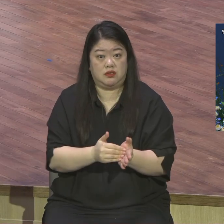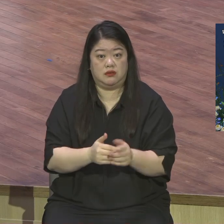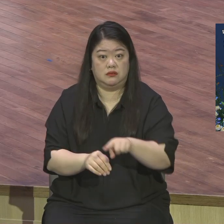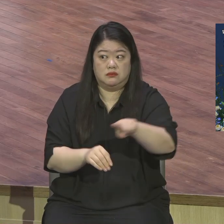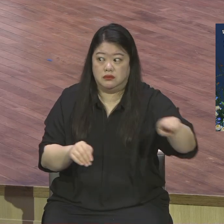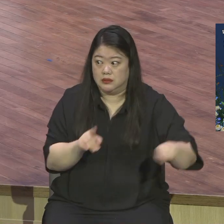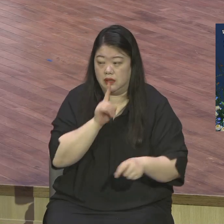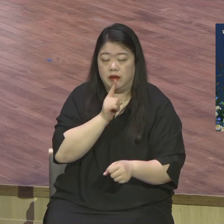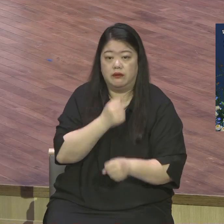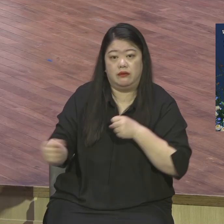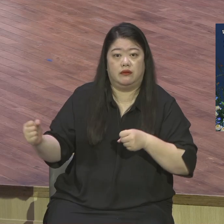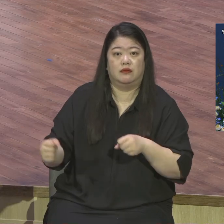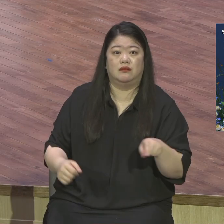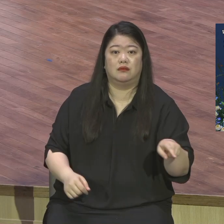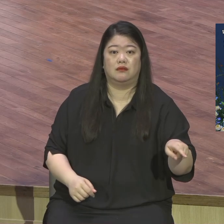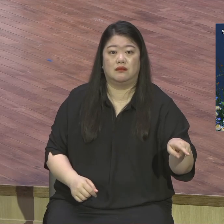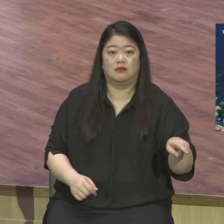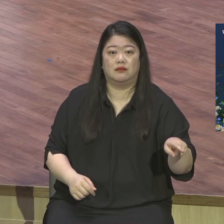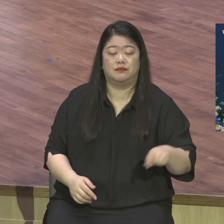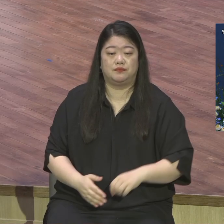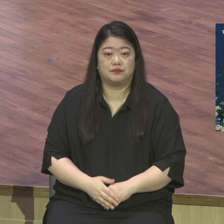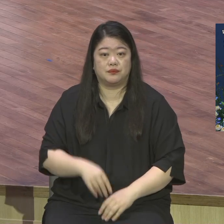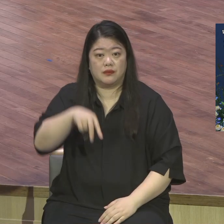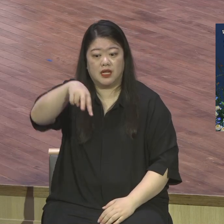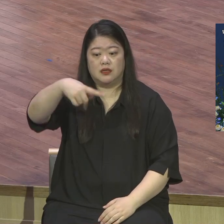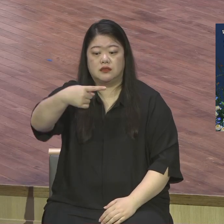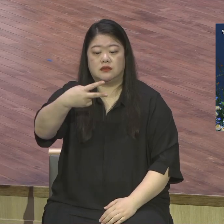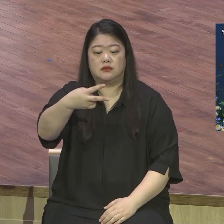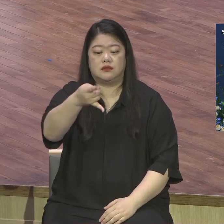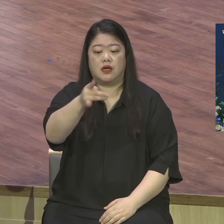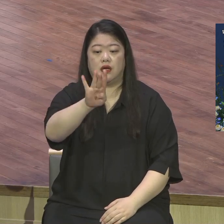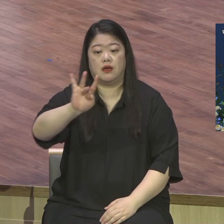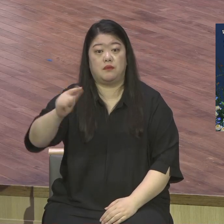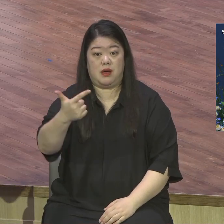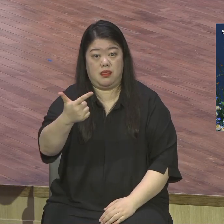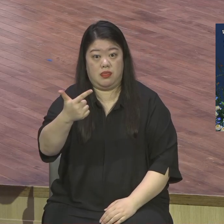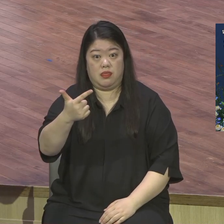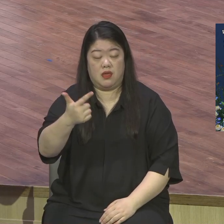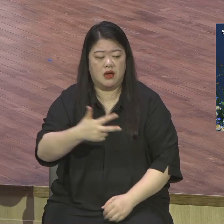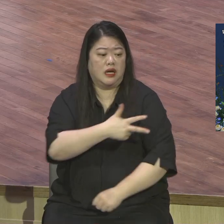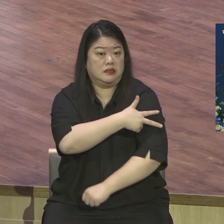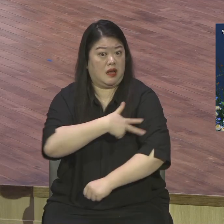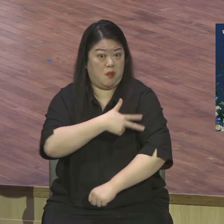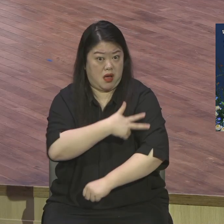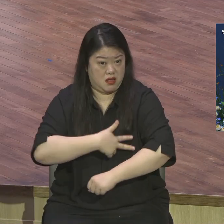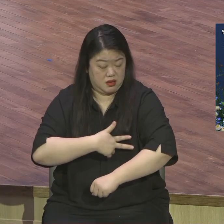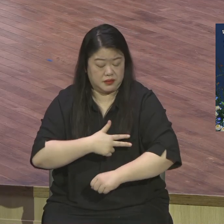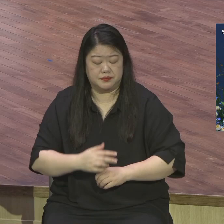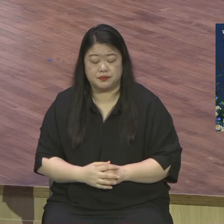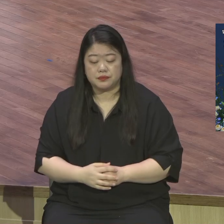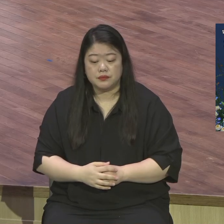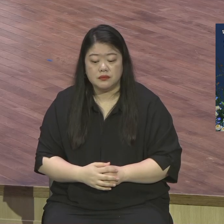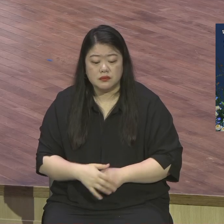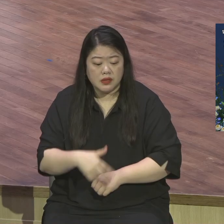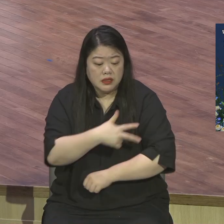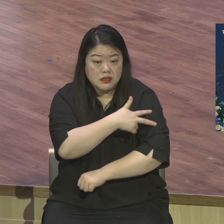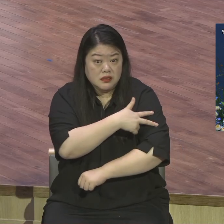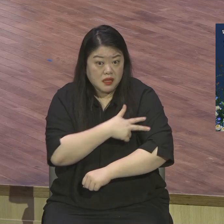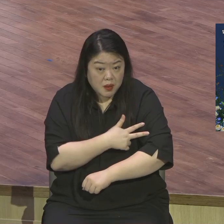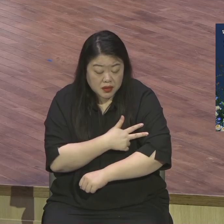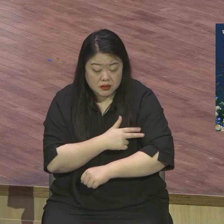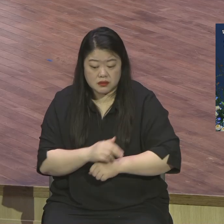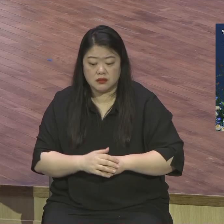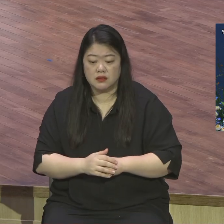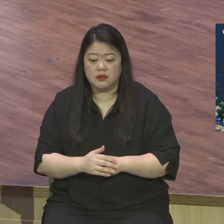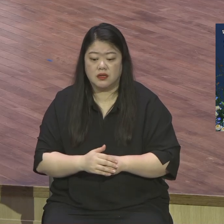400년 7장에 보면 서대반도 로마를 위해서 제수의 몸이 되는 사도 바울도 마찬가지입니다 모든